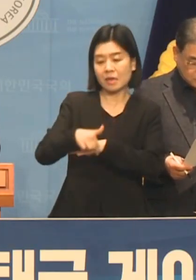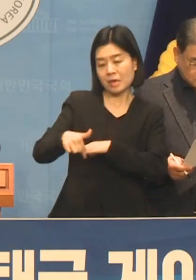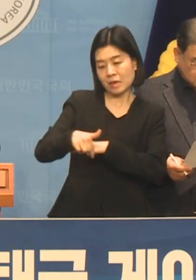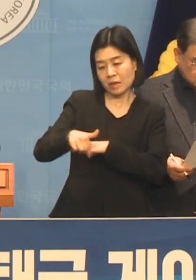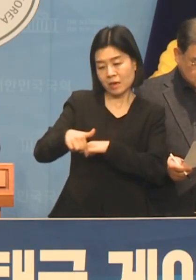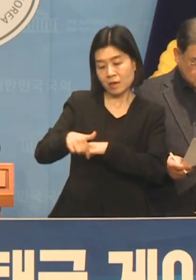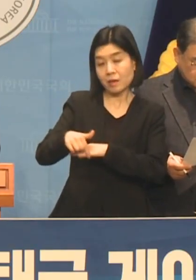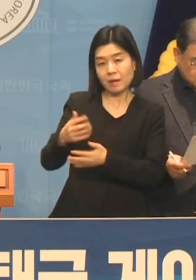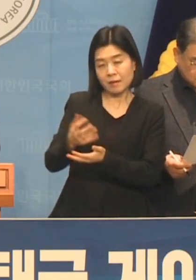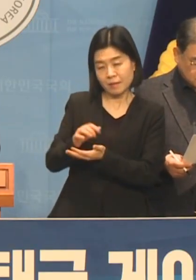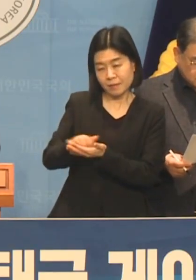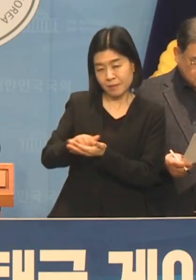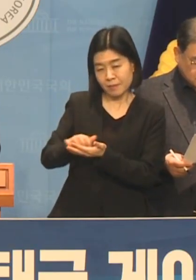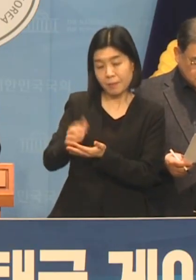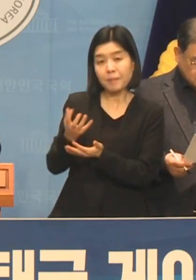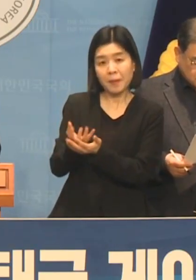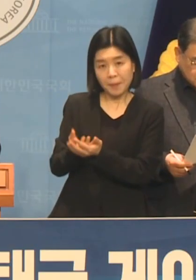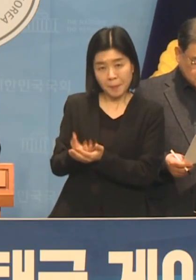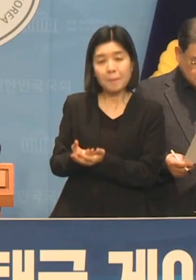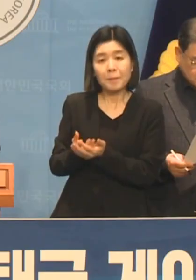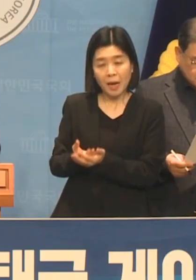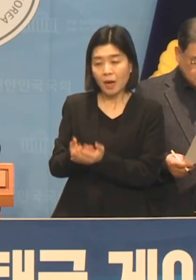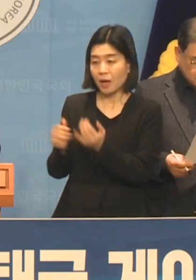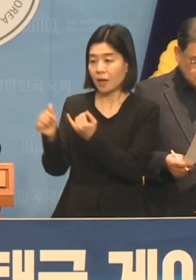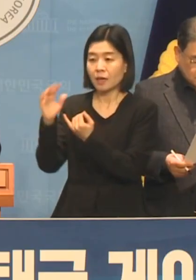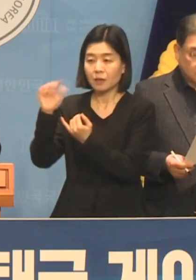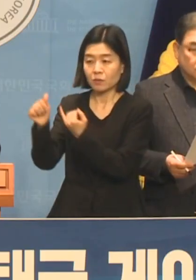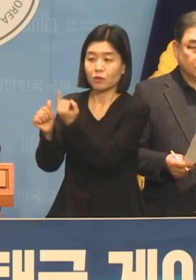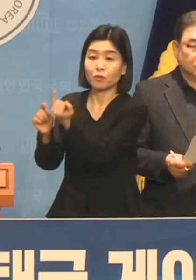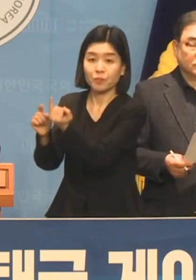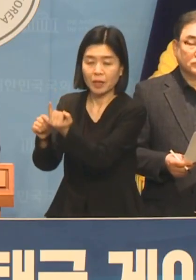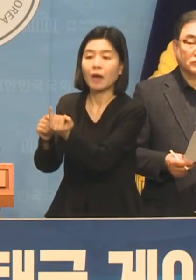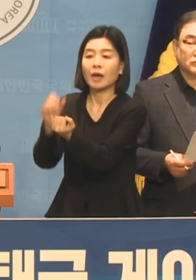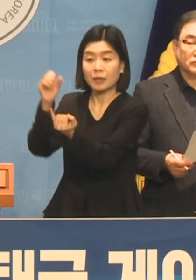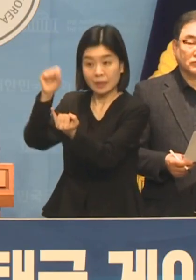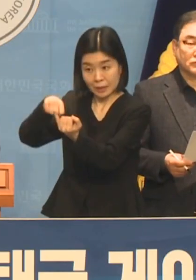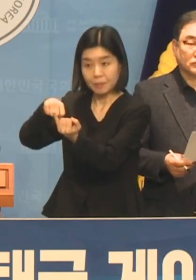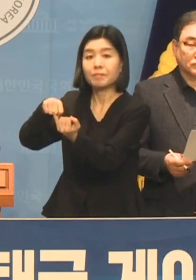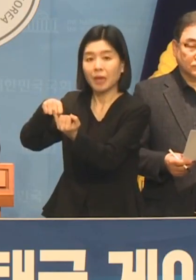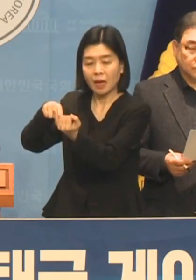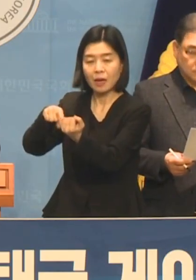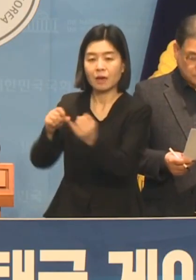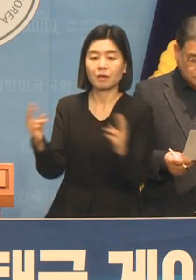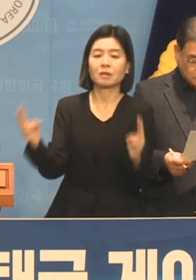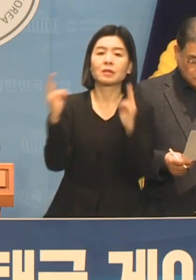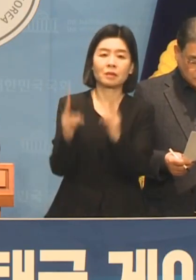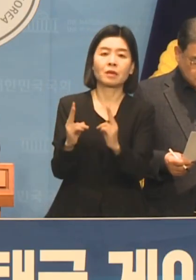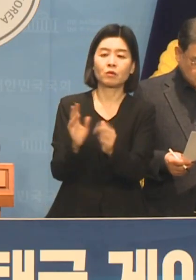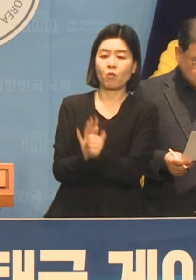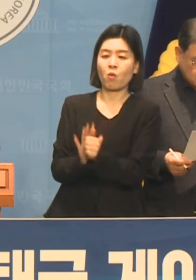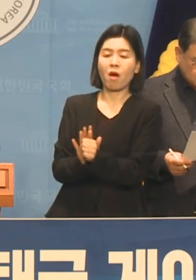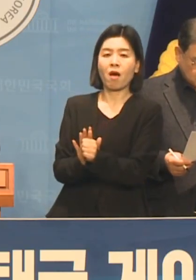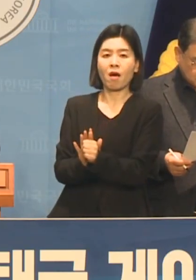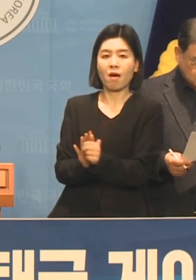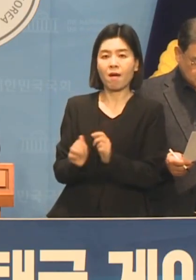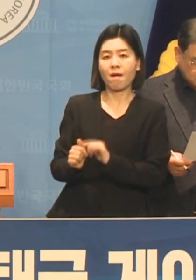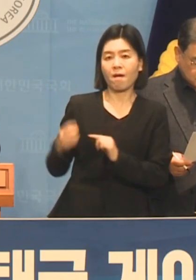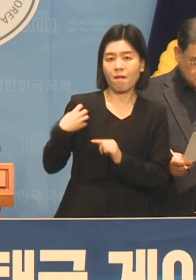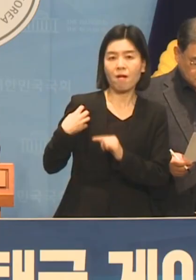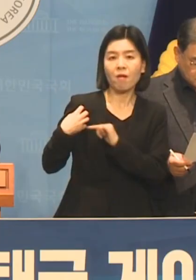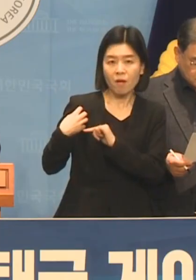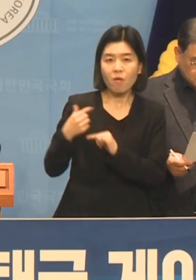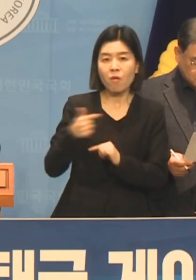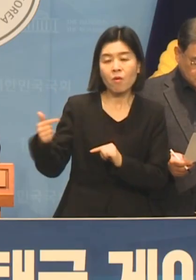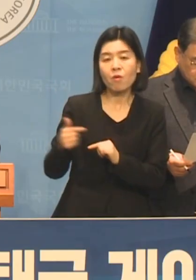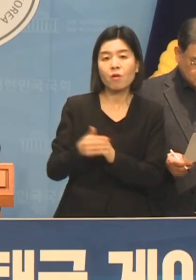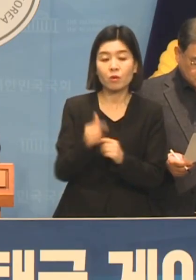준비해 김건희의 승인을 받고 회동을 성사시킨 핵심 인물이었습니다. 이 과정에서 홍 시장의